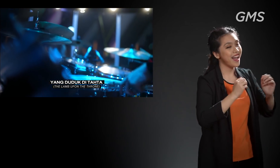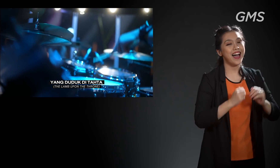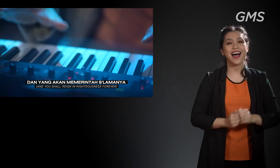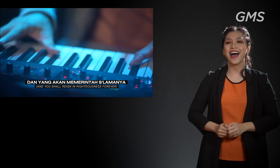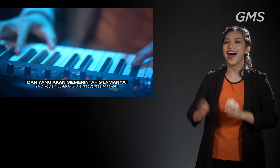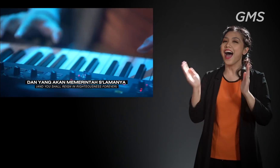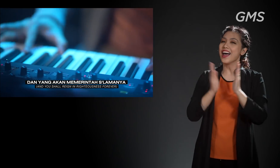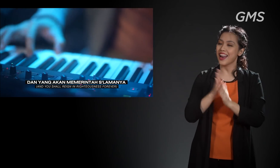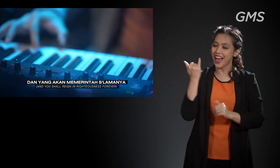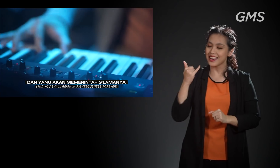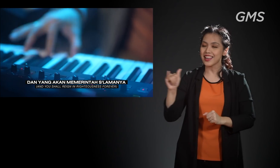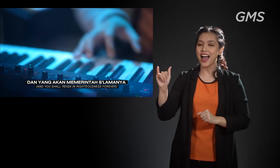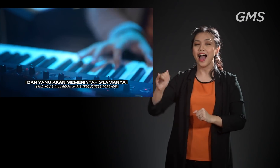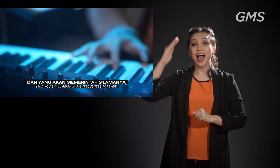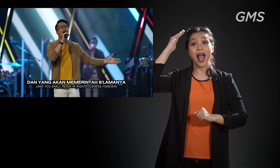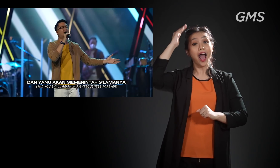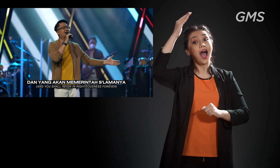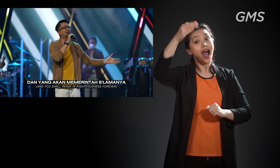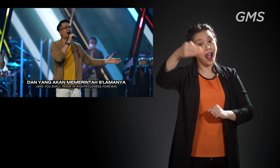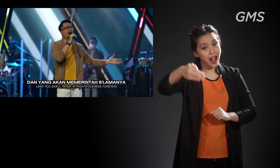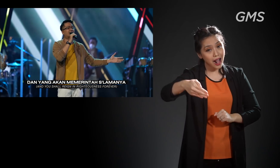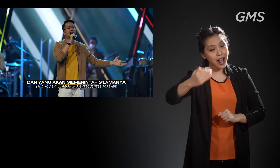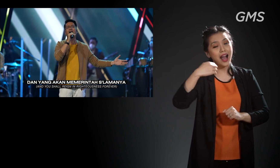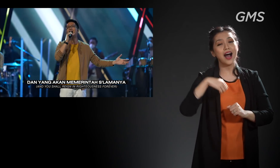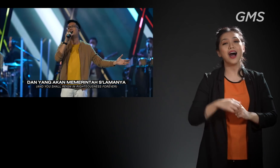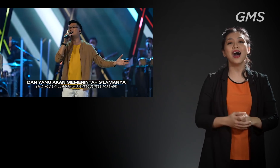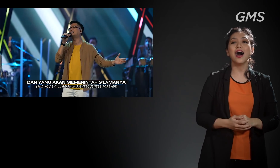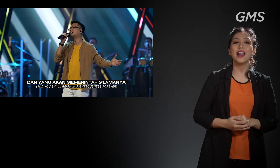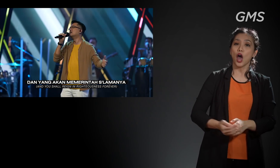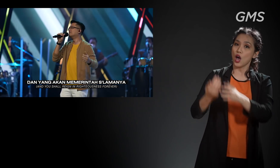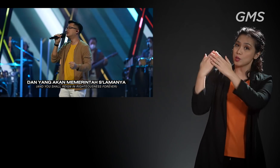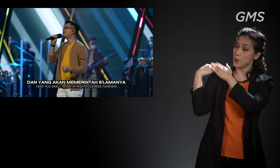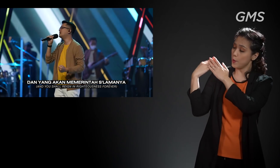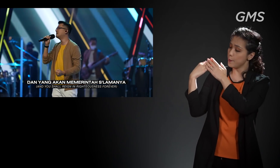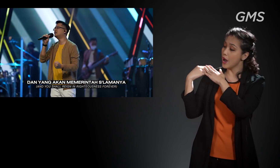tahta dan yang akan